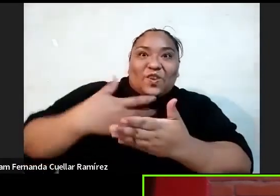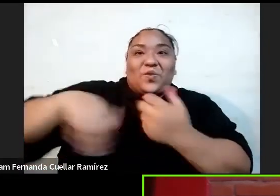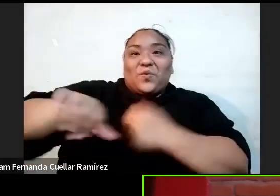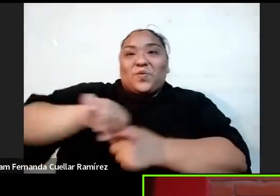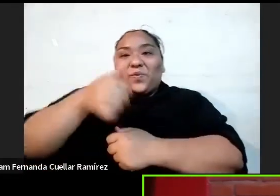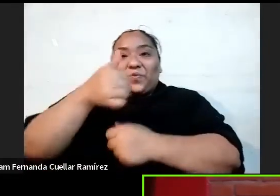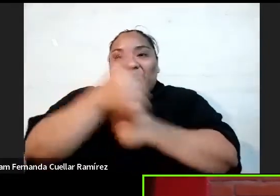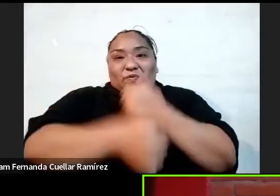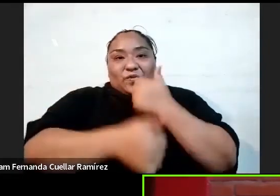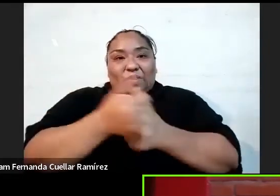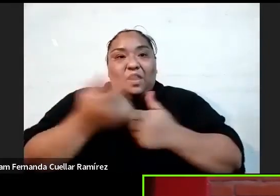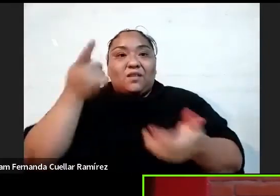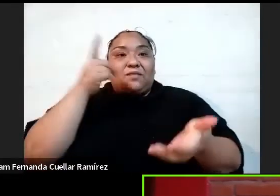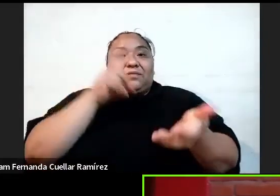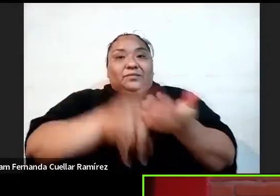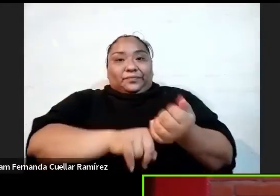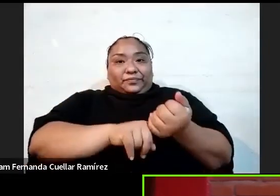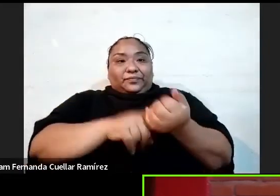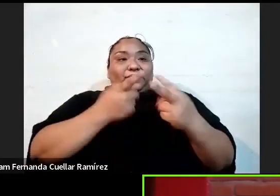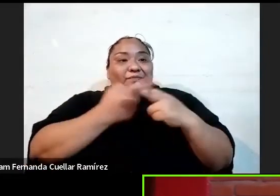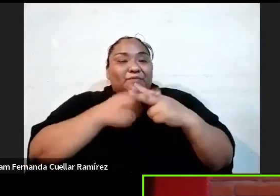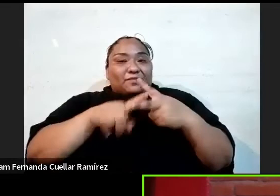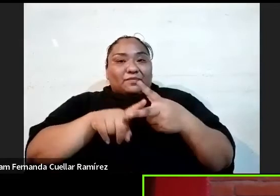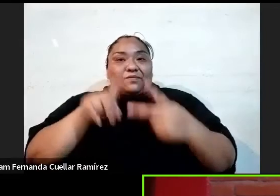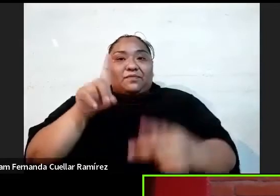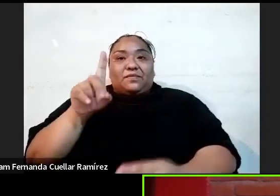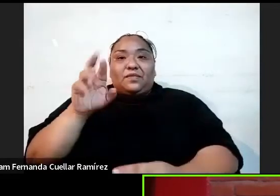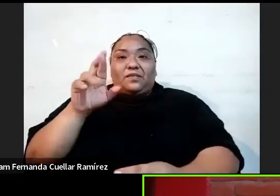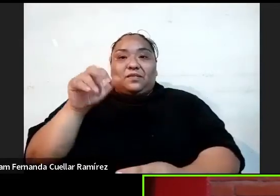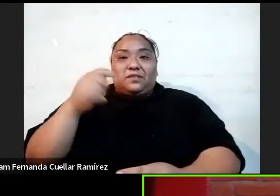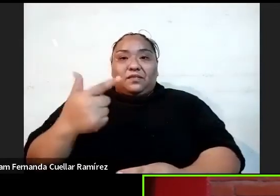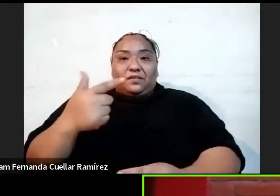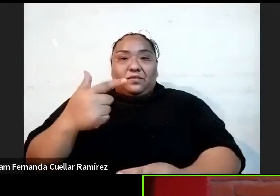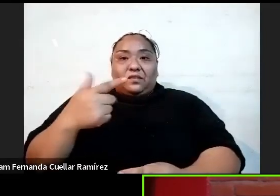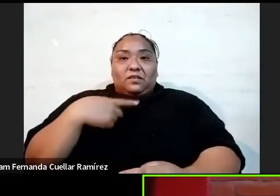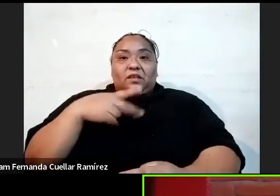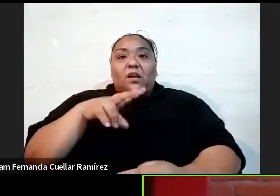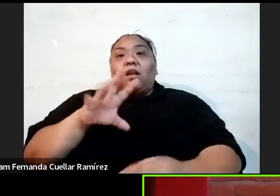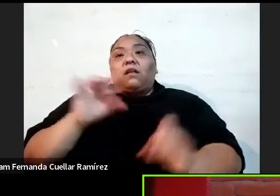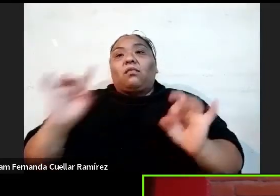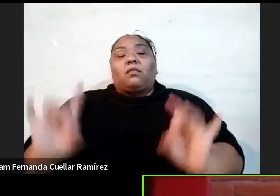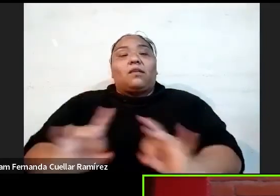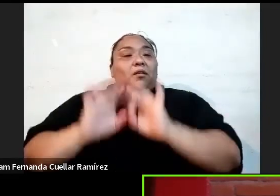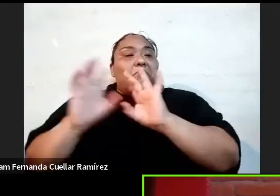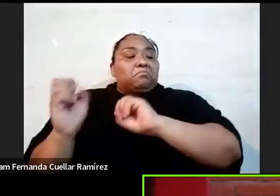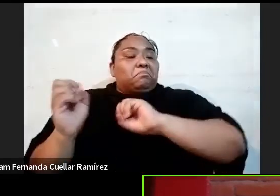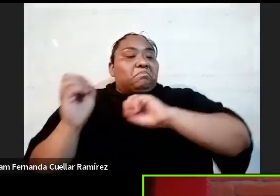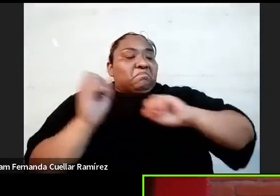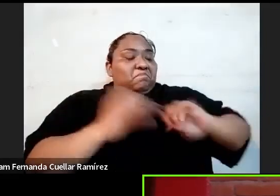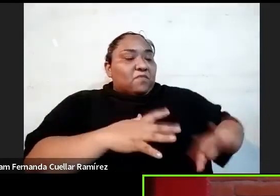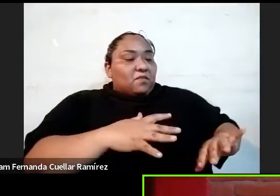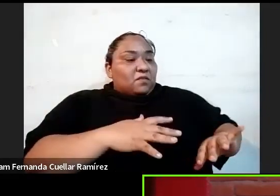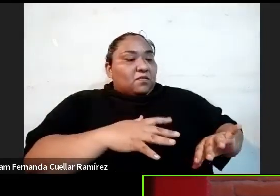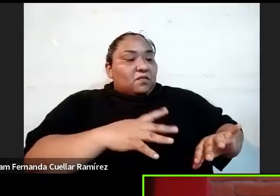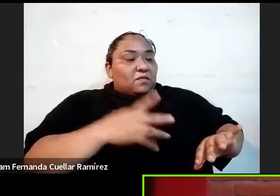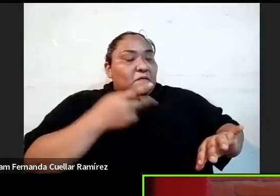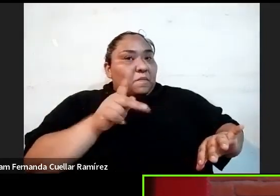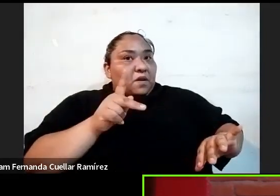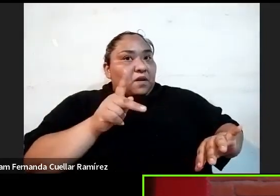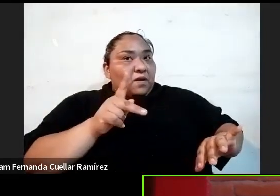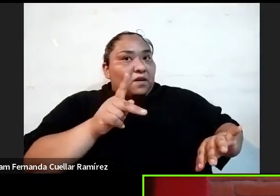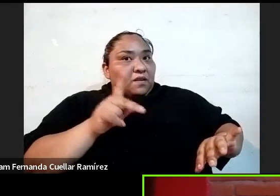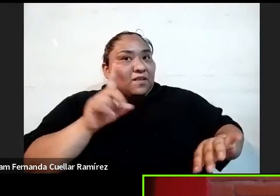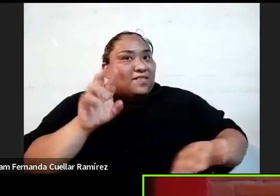empiezan en el drag y de repente lo sueltan, pero yo creo que más bien el drag no te suelta a